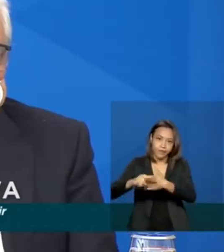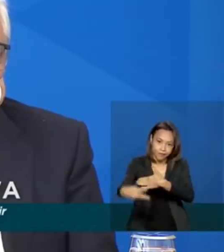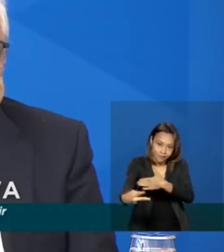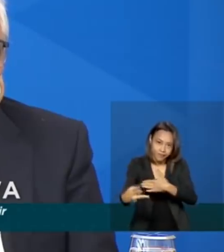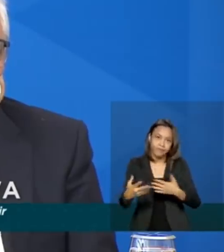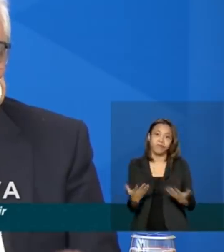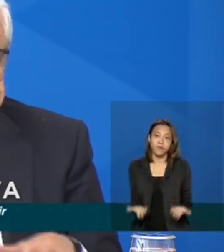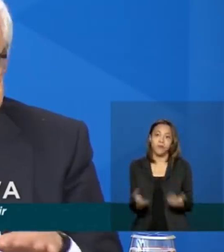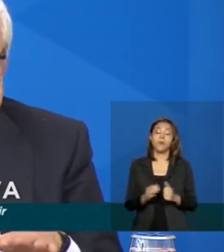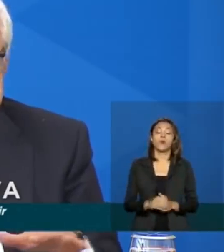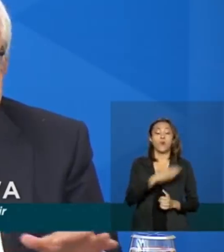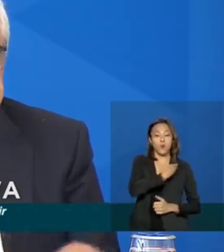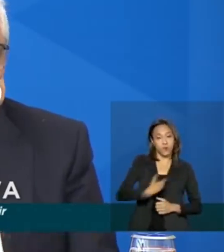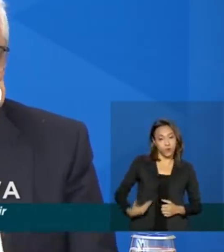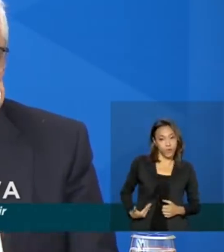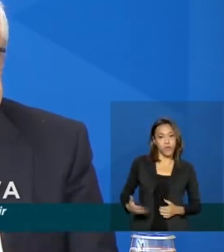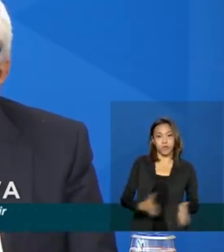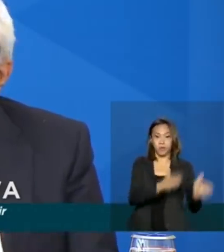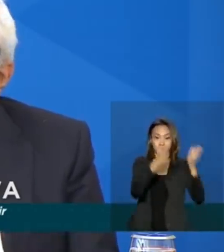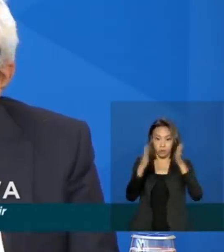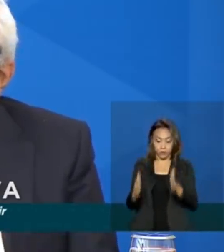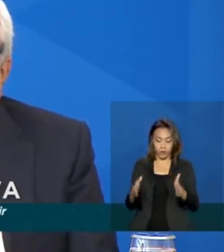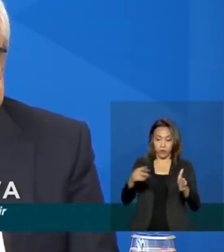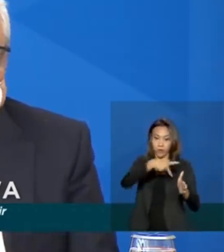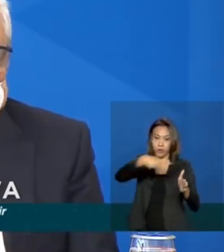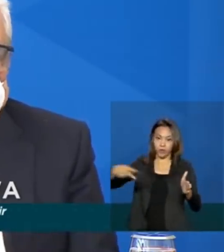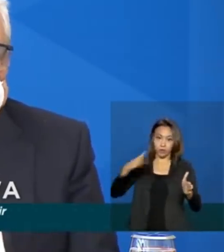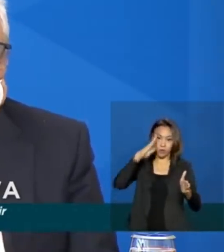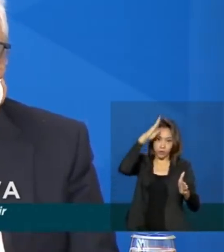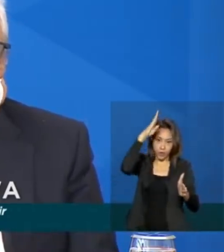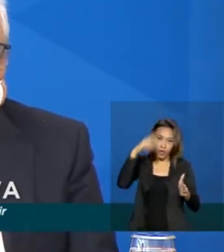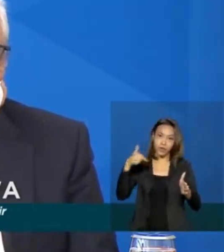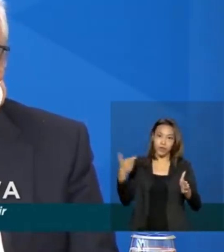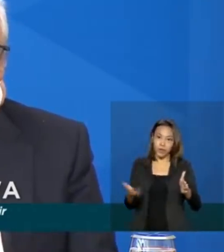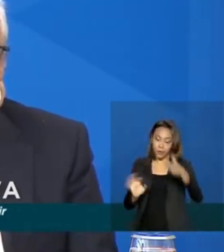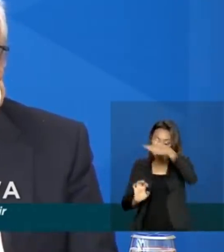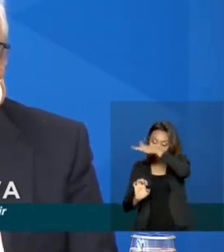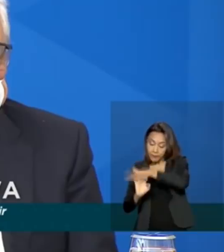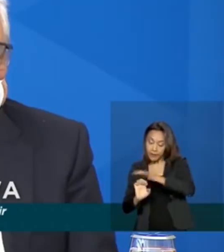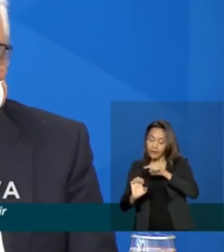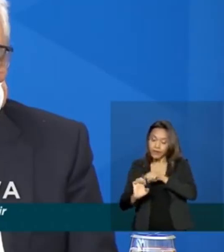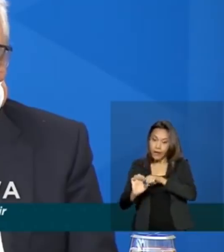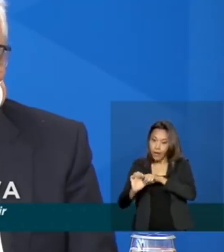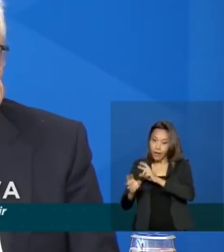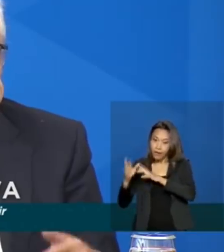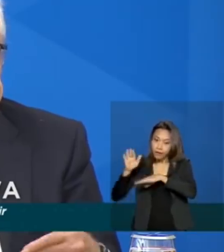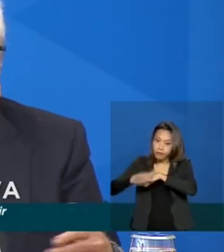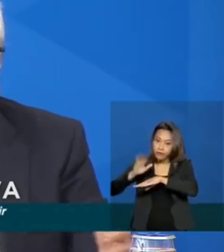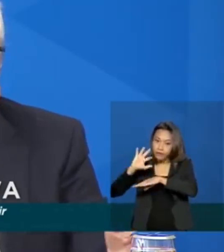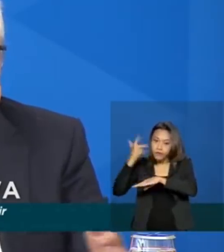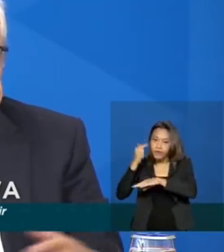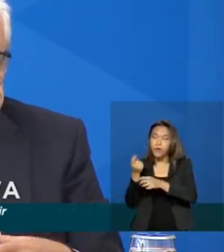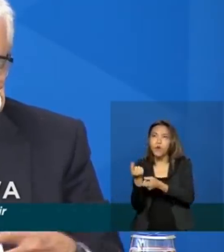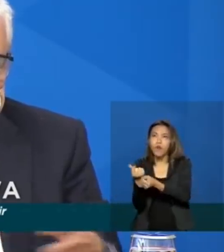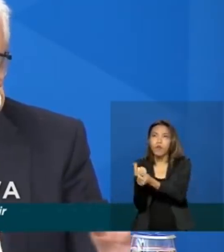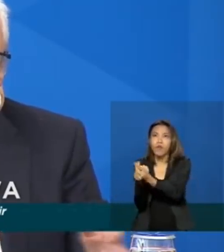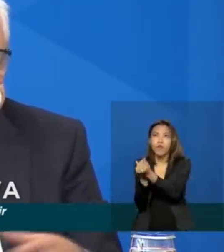presidente Bolsonaro, a Petrobras independente, determinando os preços de acordo com o mercado